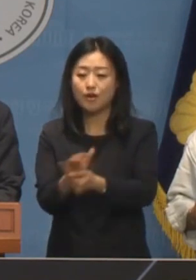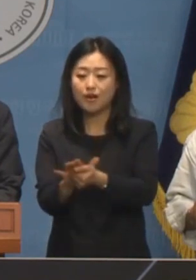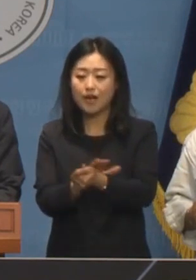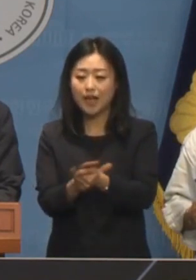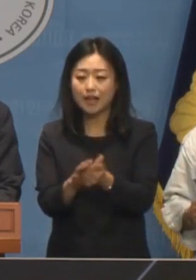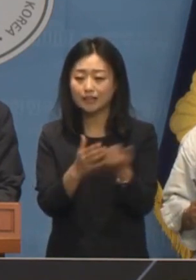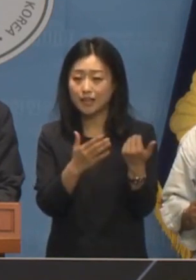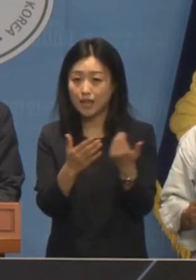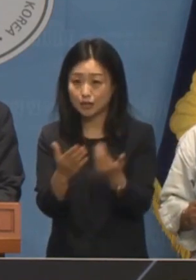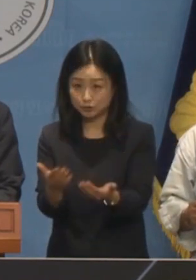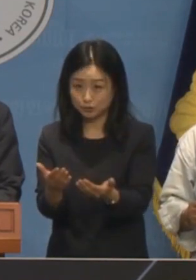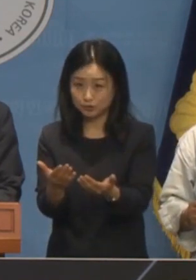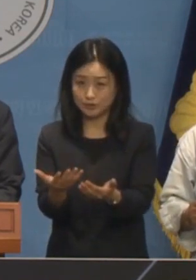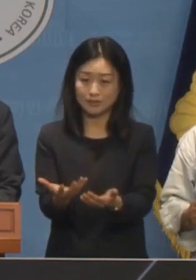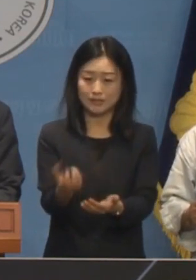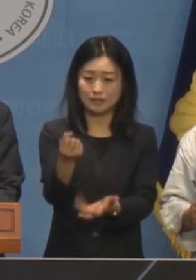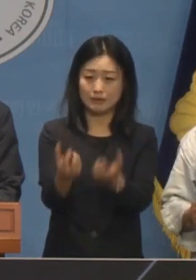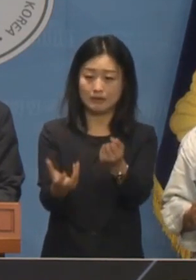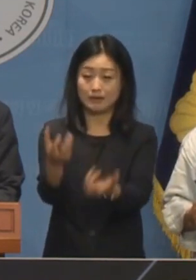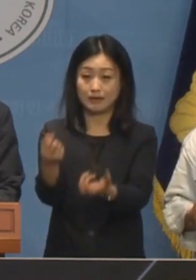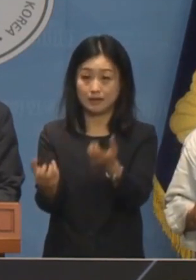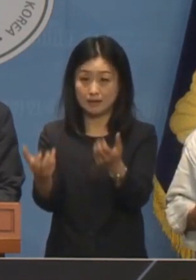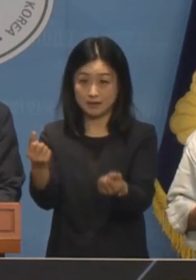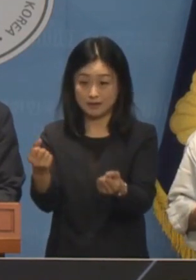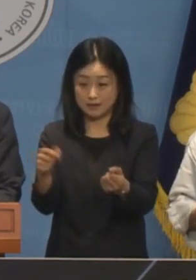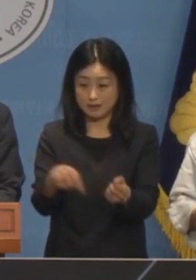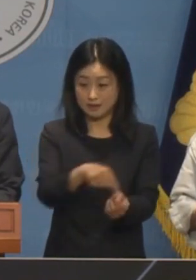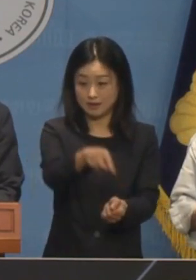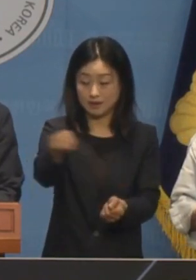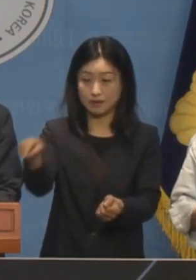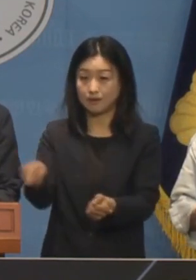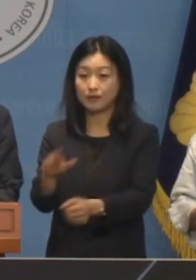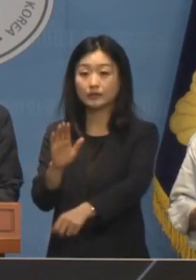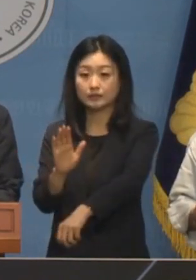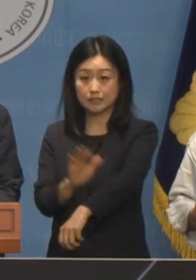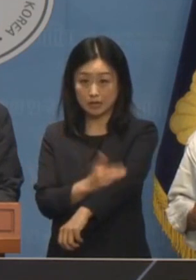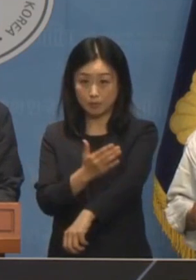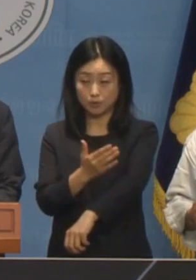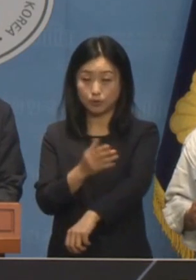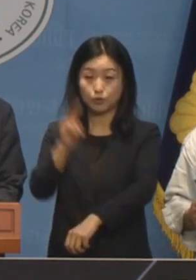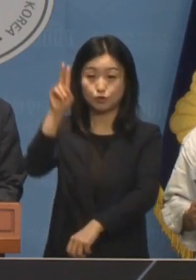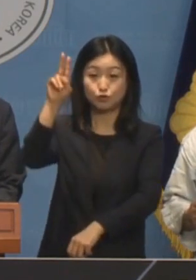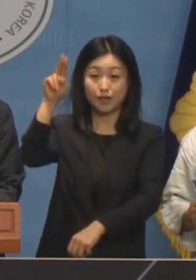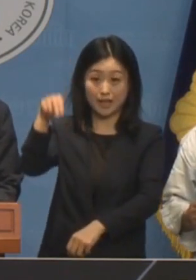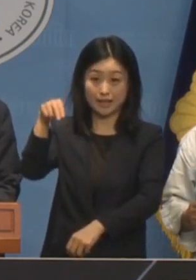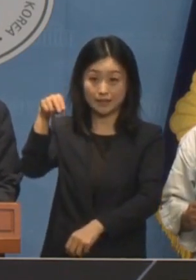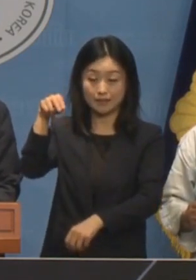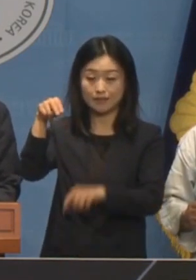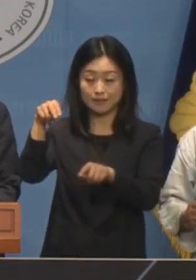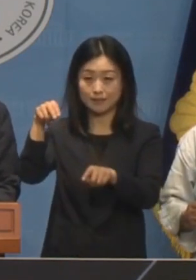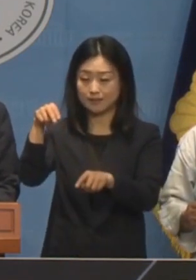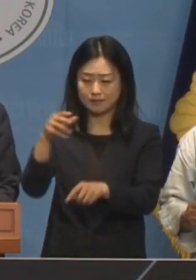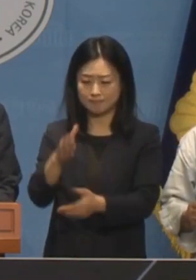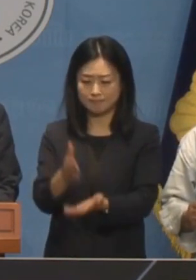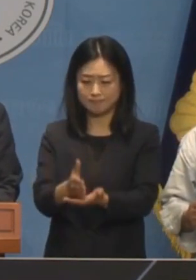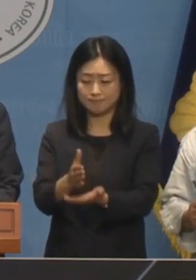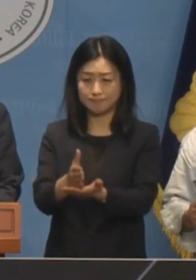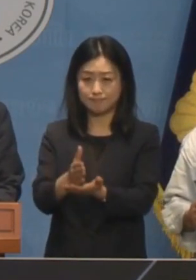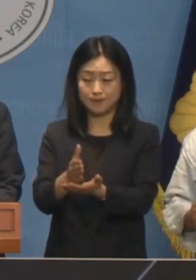소수자들의 존유물로 전락시키는 잘못을 저질러 왔고 이것을 유엔이 계속 압박을